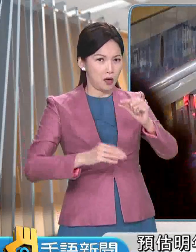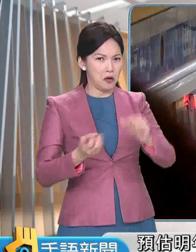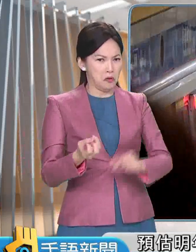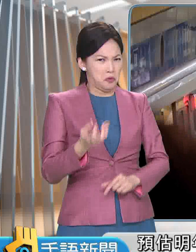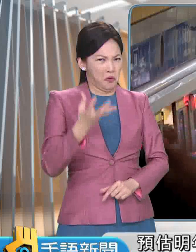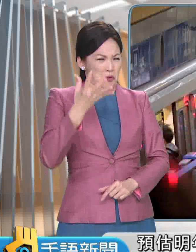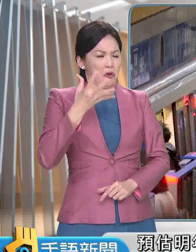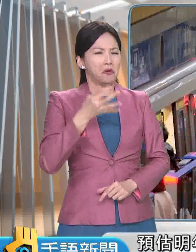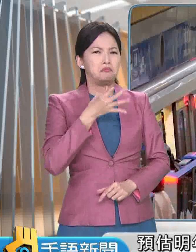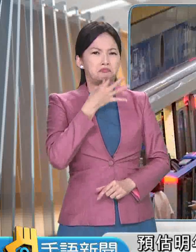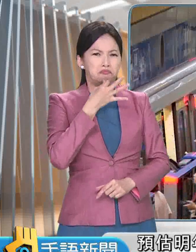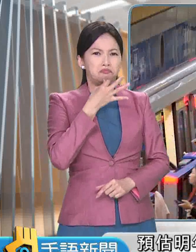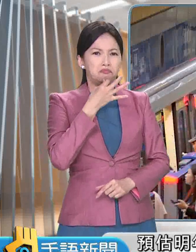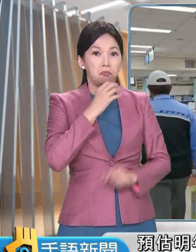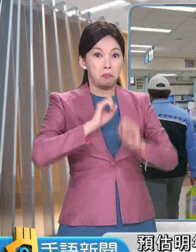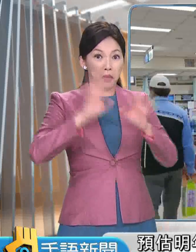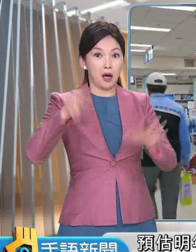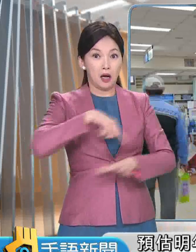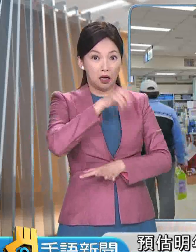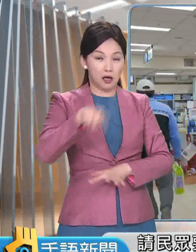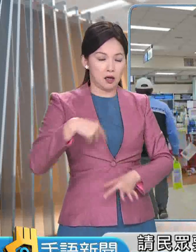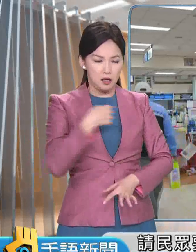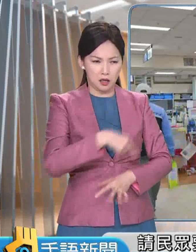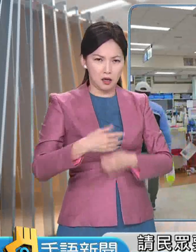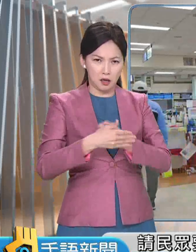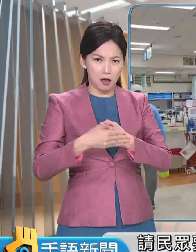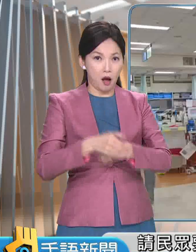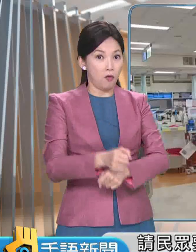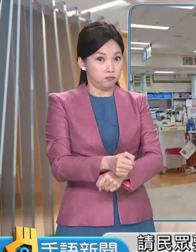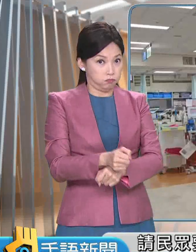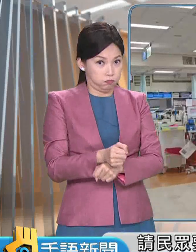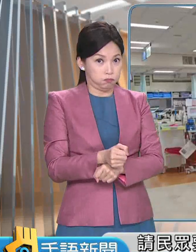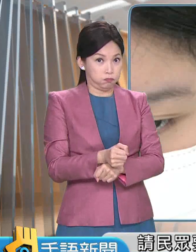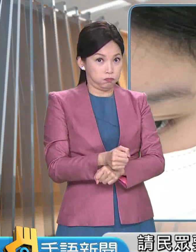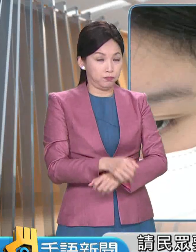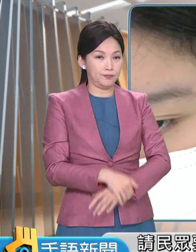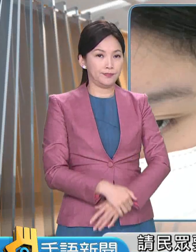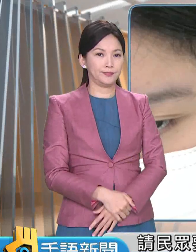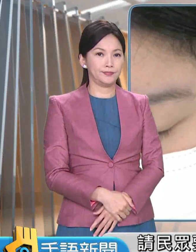来到最高峰，请民众要多加留意自己的健康。